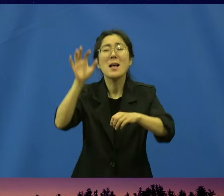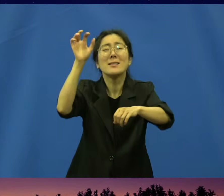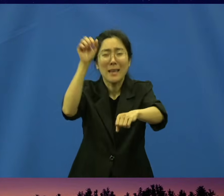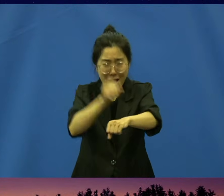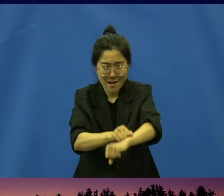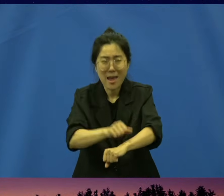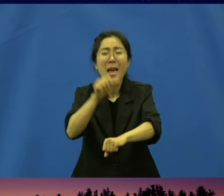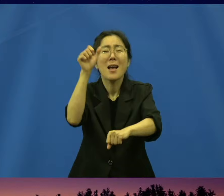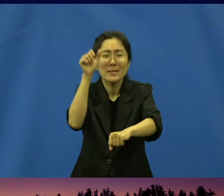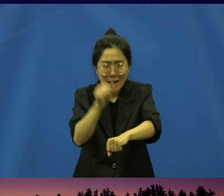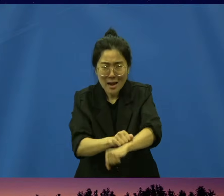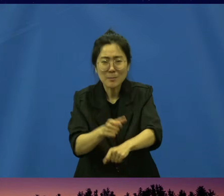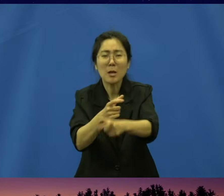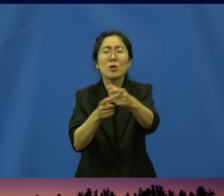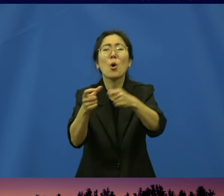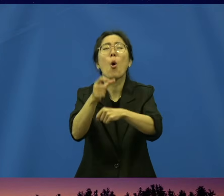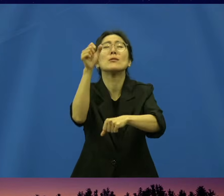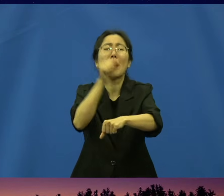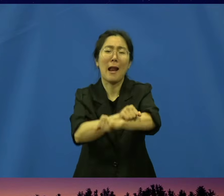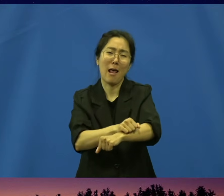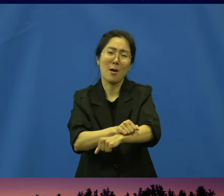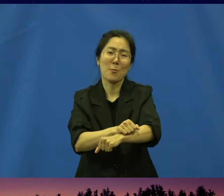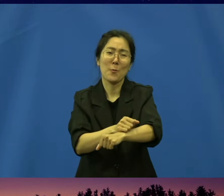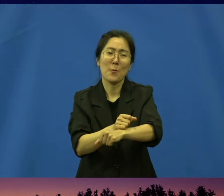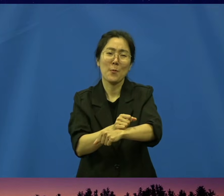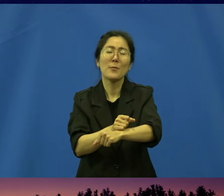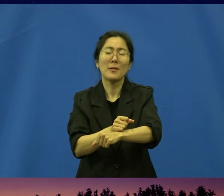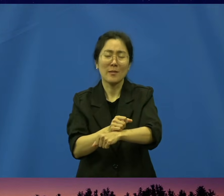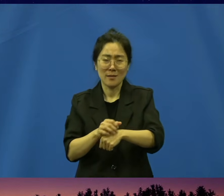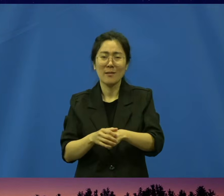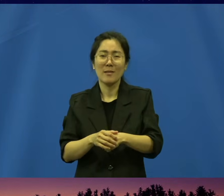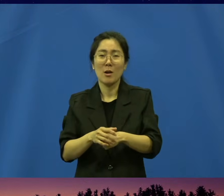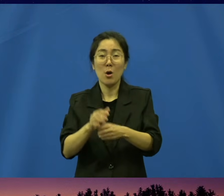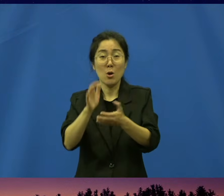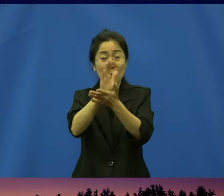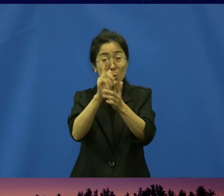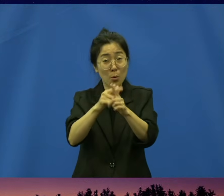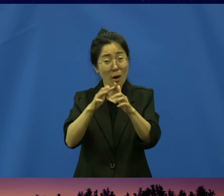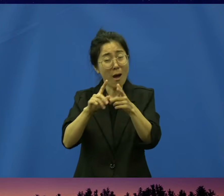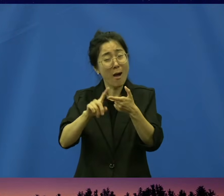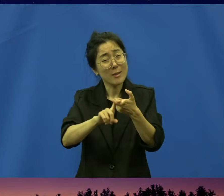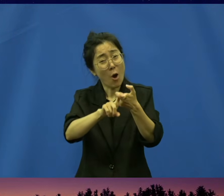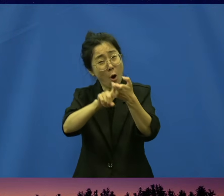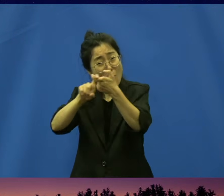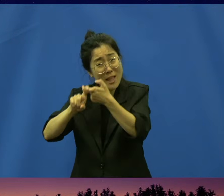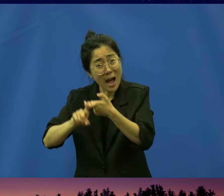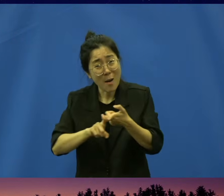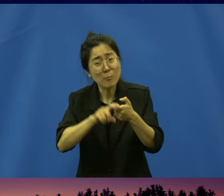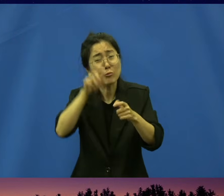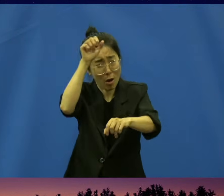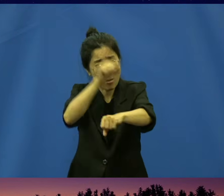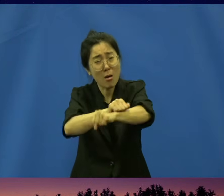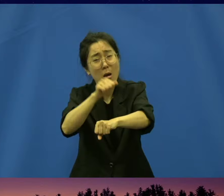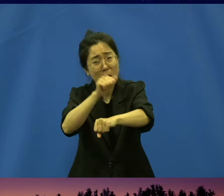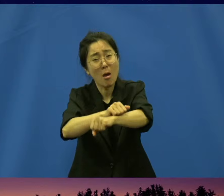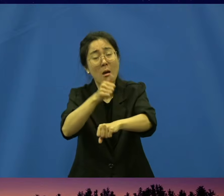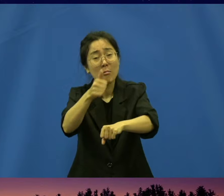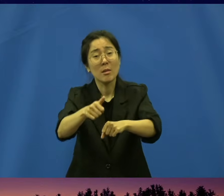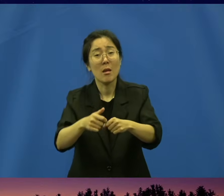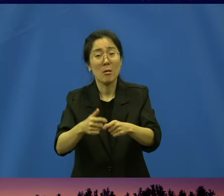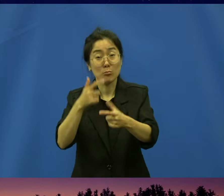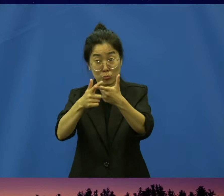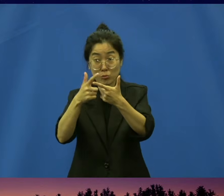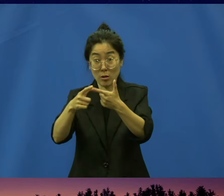교회는 정말 이런 연합, 이게 지금 수영로 교회는 수영로 교회만 생각하면 안 돼요. 부산만 생각해도 안